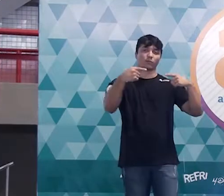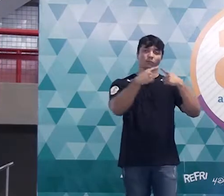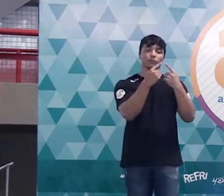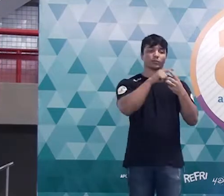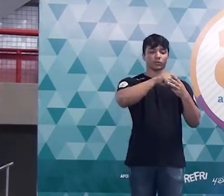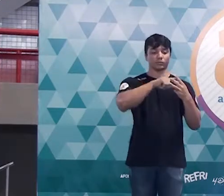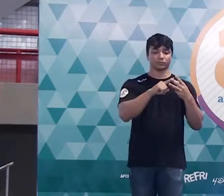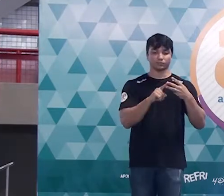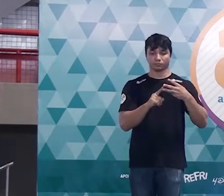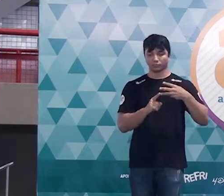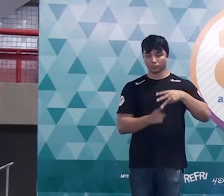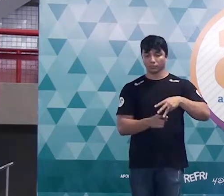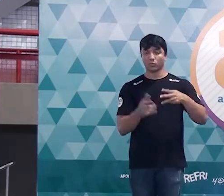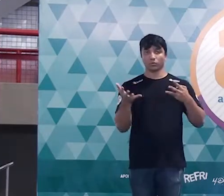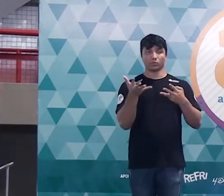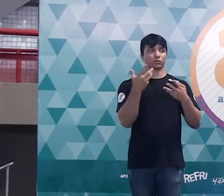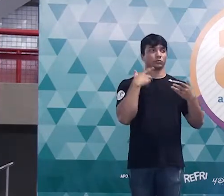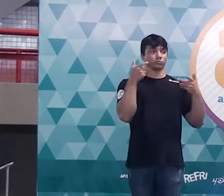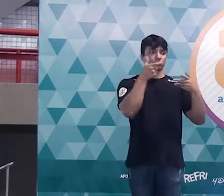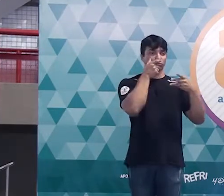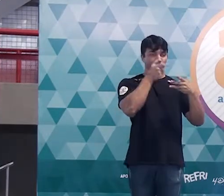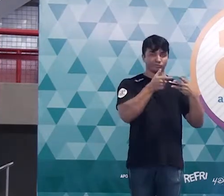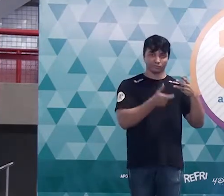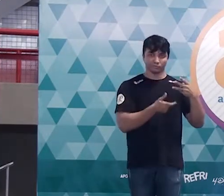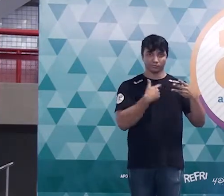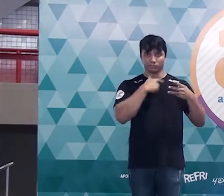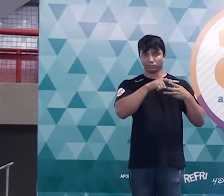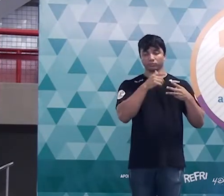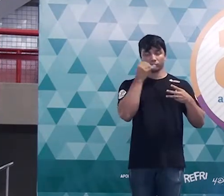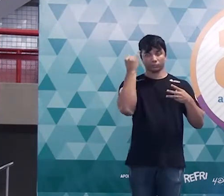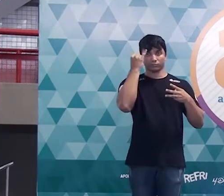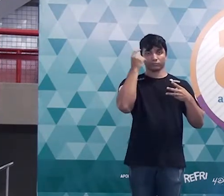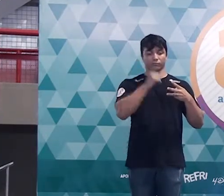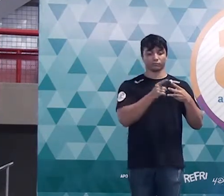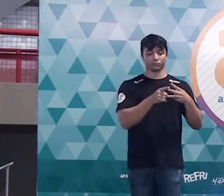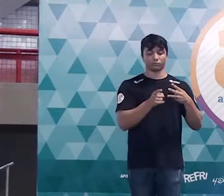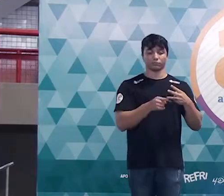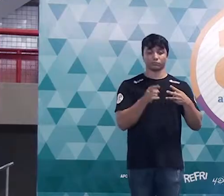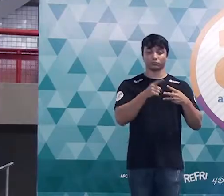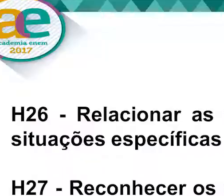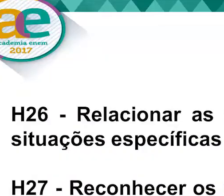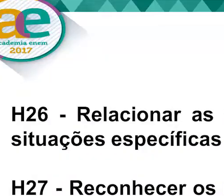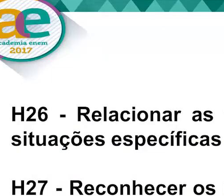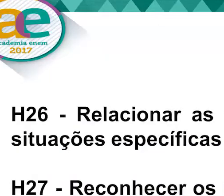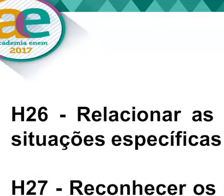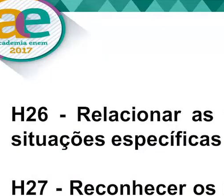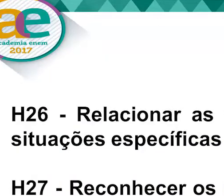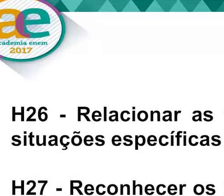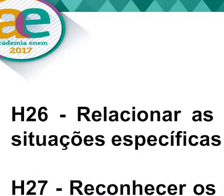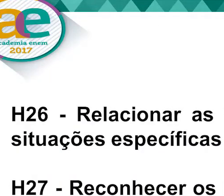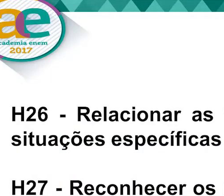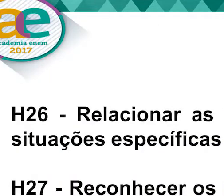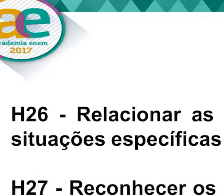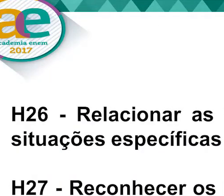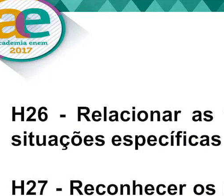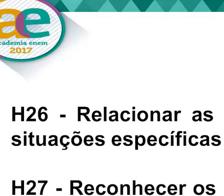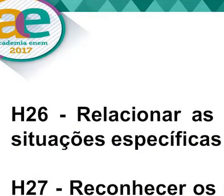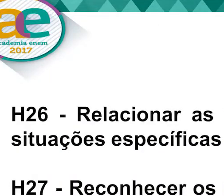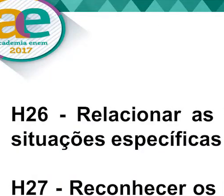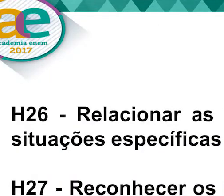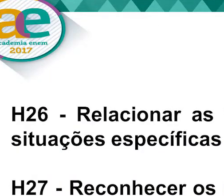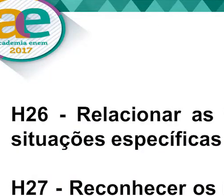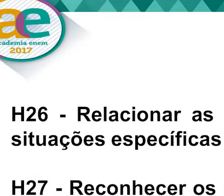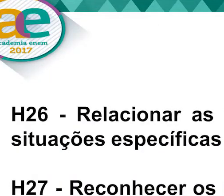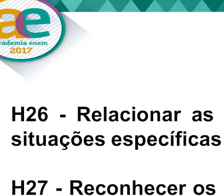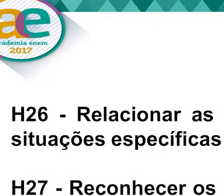3 hoje de uma maneira muito interessante. A 26, ela vai relacionar essas variedades linguísticas. Na 25 a gente vai